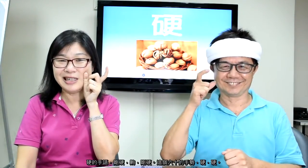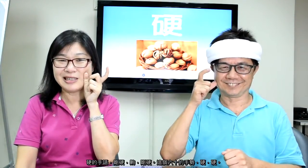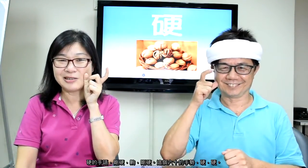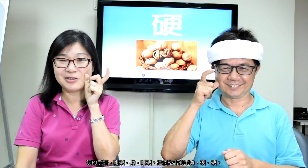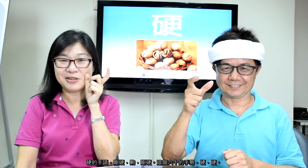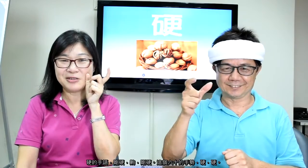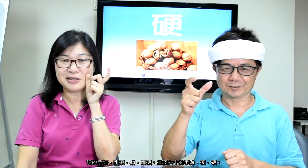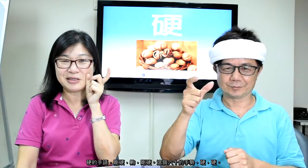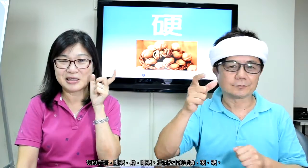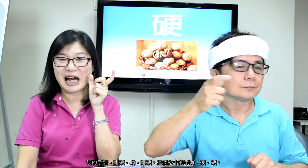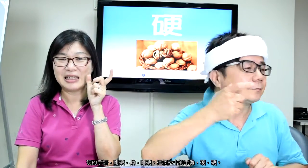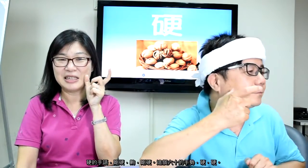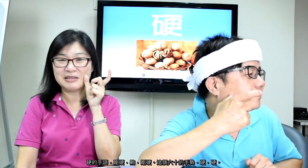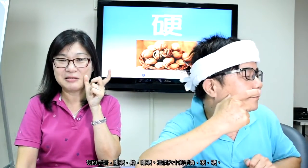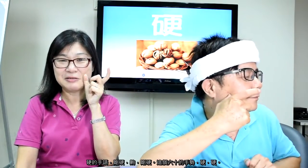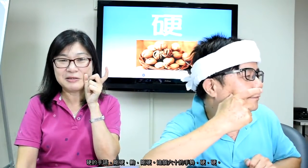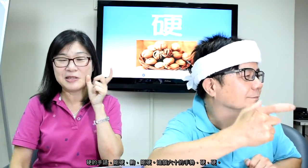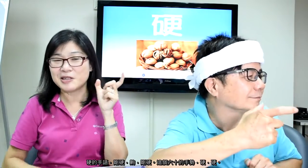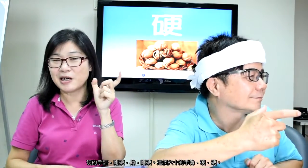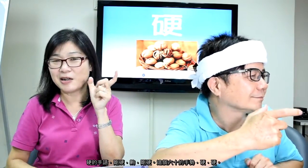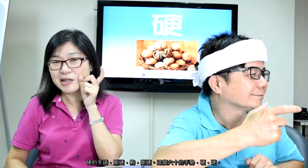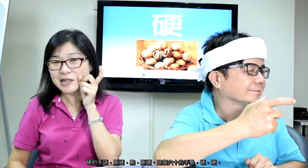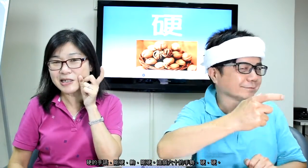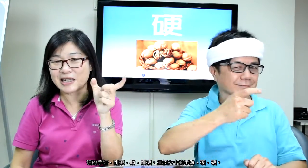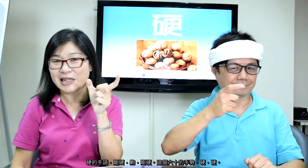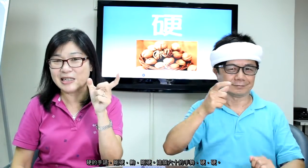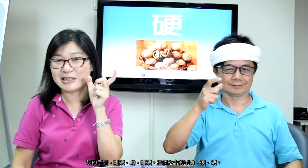硬的手语，刚硬，刚硬，